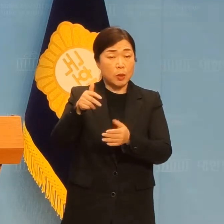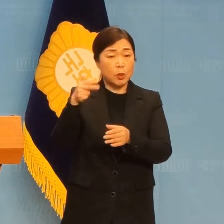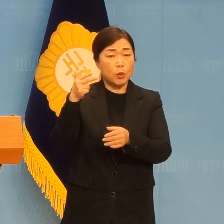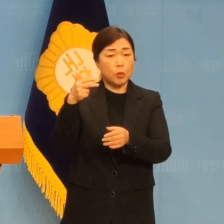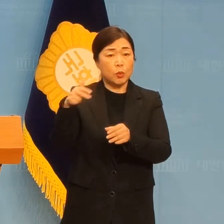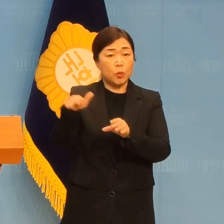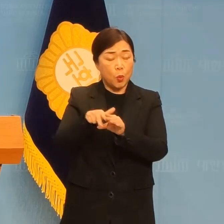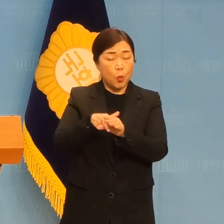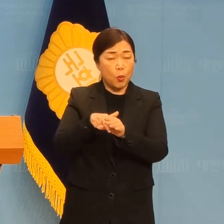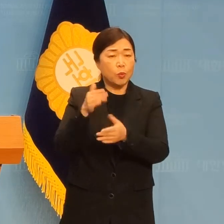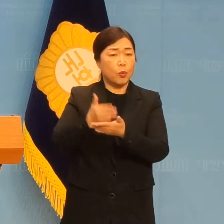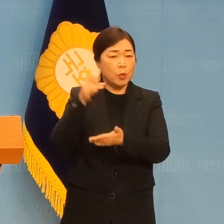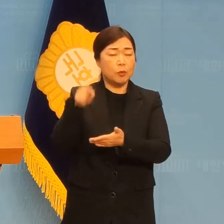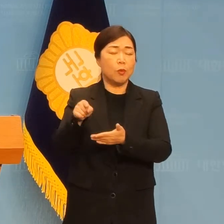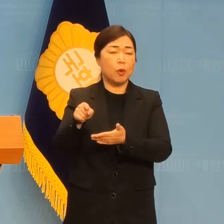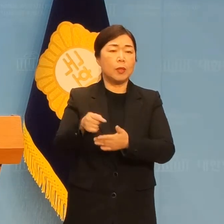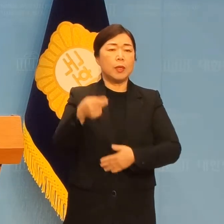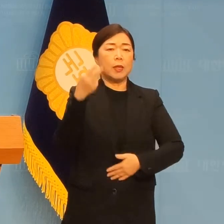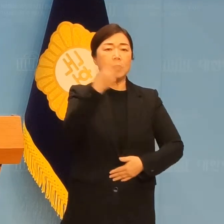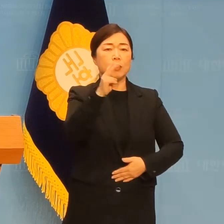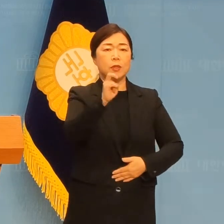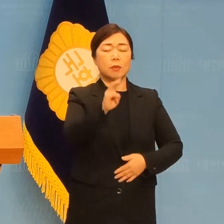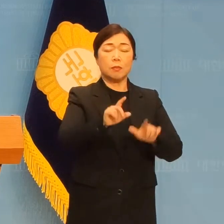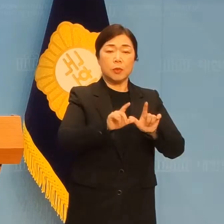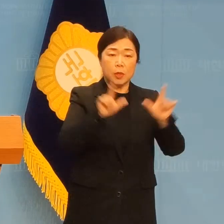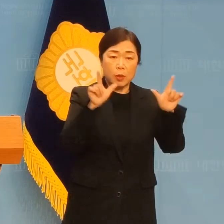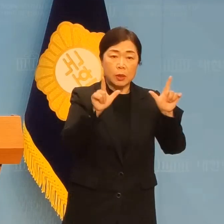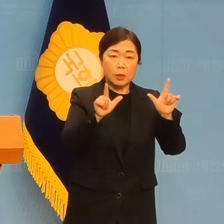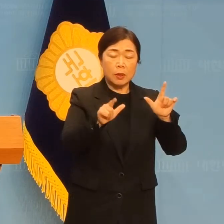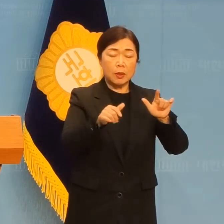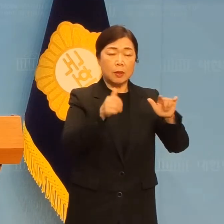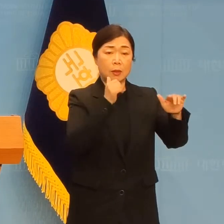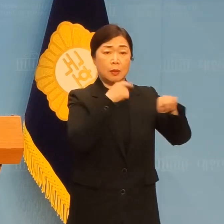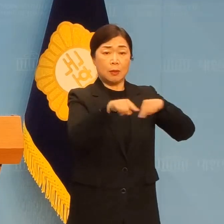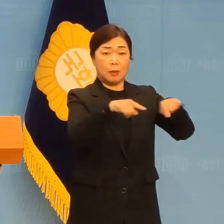2022년 당대표 선거에 개입해 처음에는 권성동 의원을